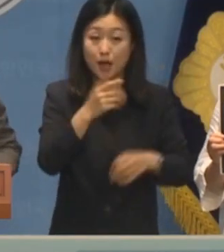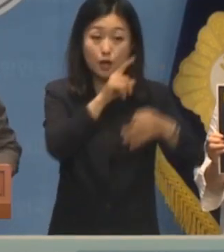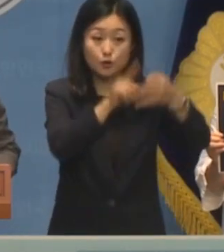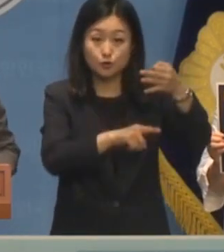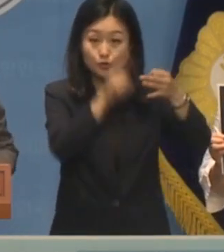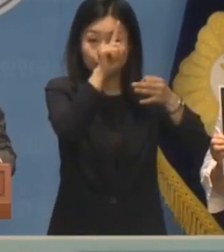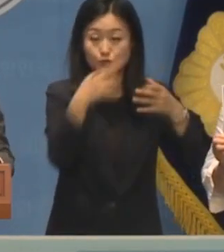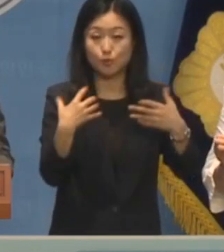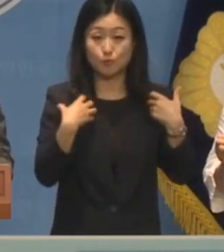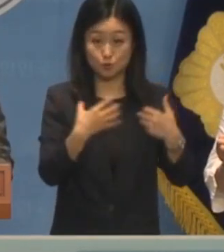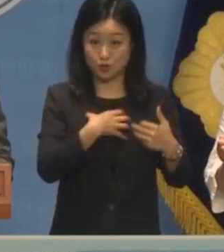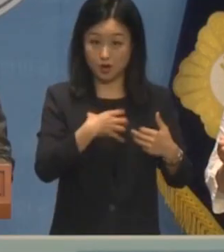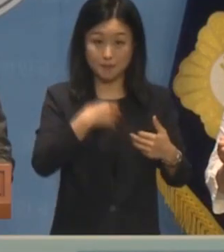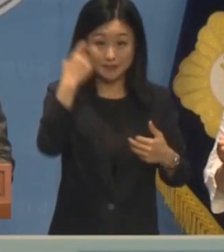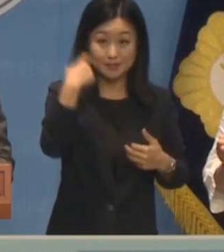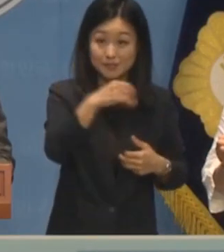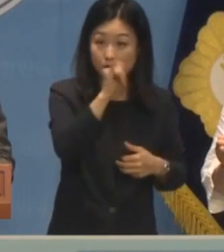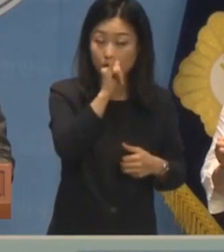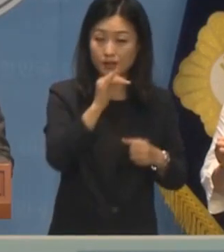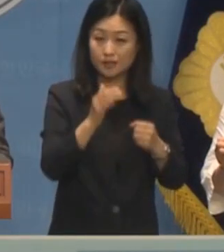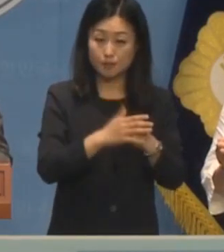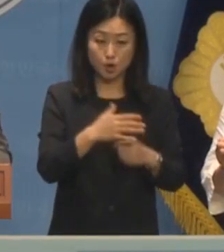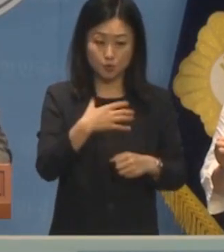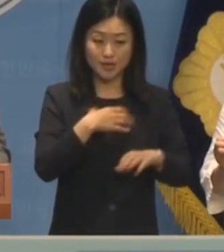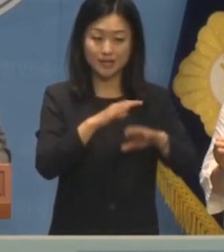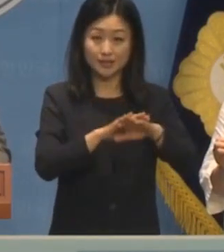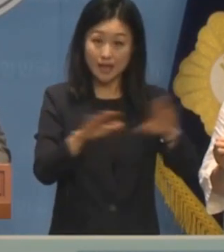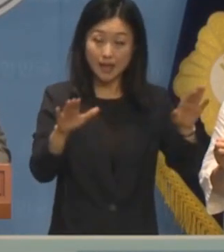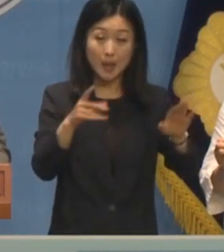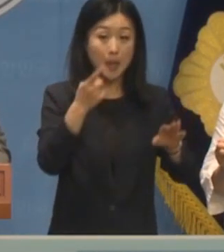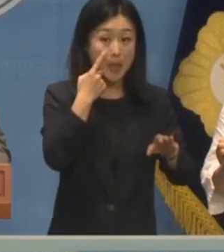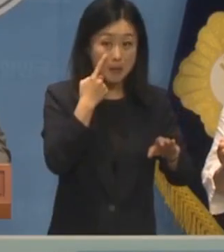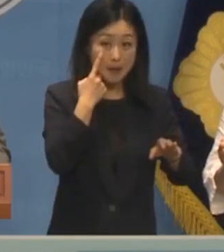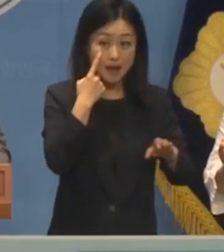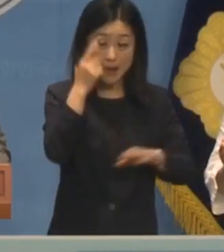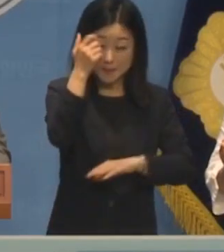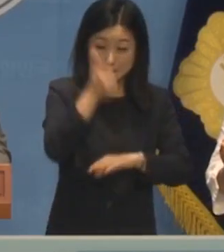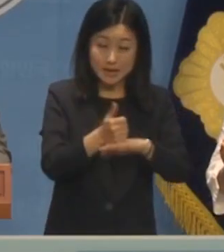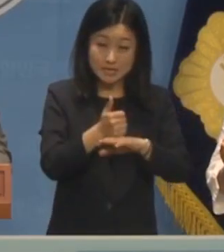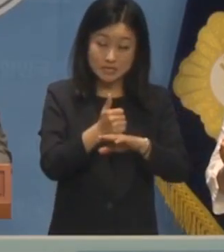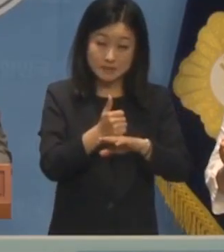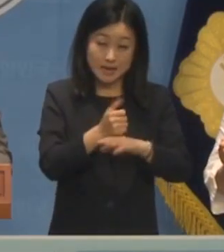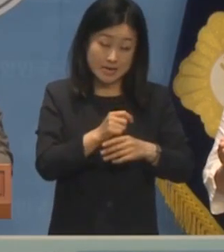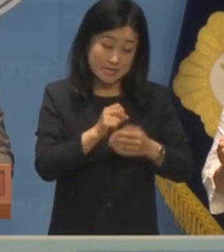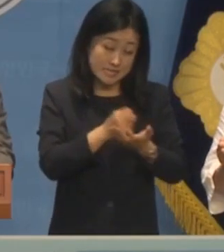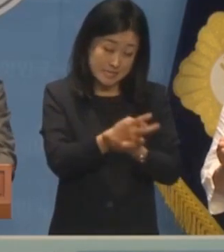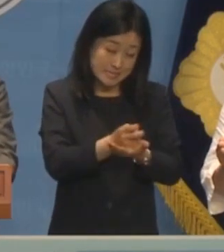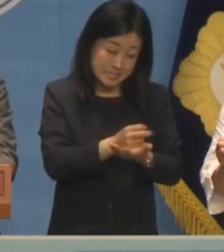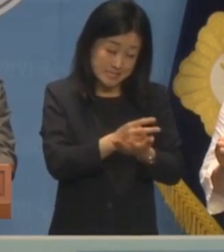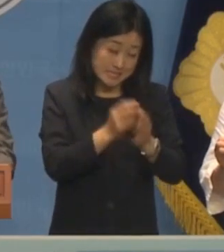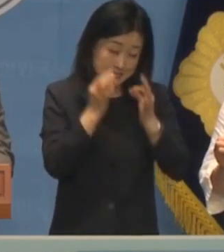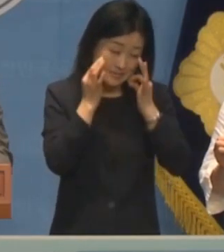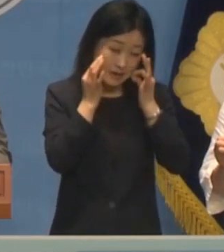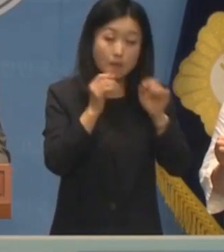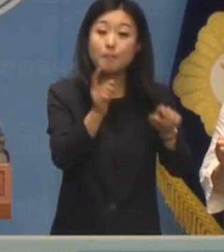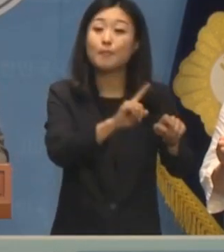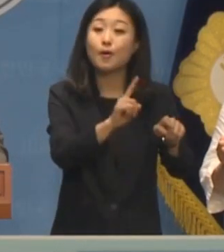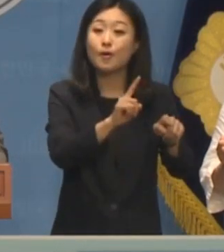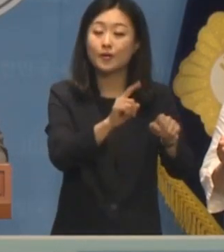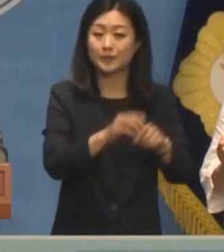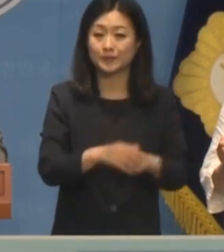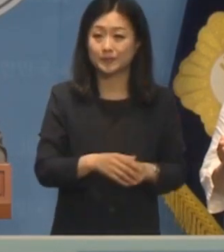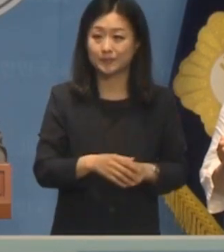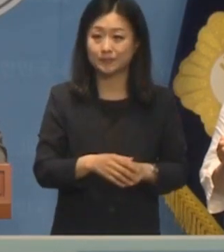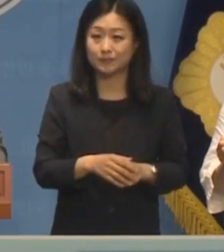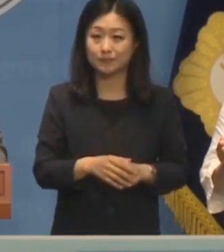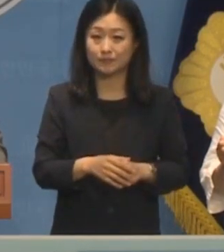윤석열 정부가 최근에 위기를 타파해 보고자 마지막 발악으로 생각하고 있는 것이